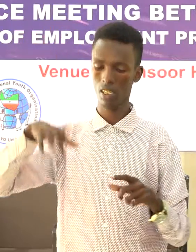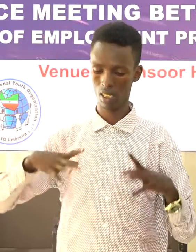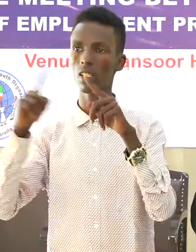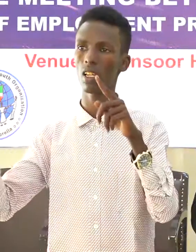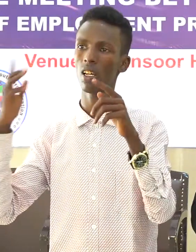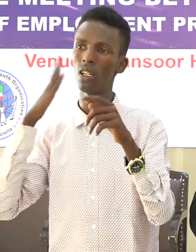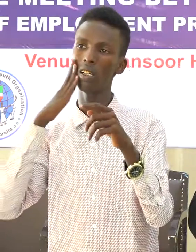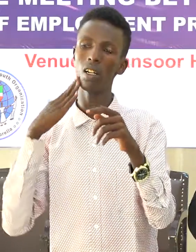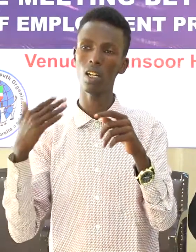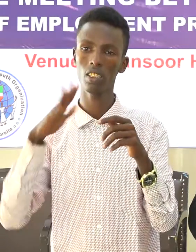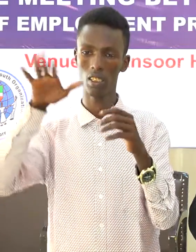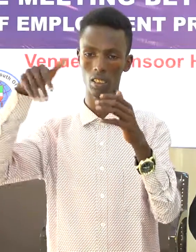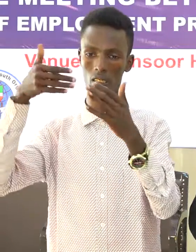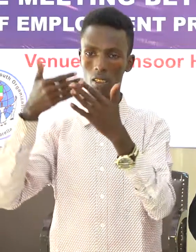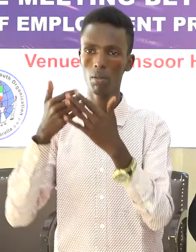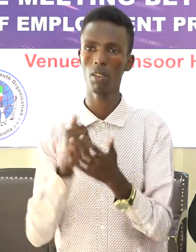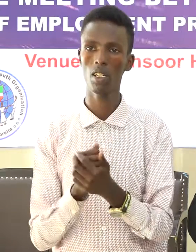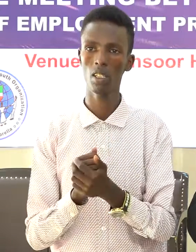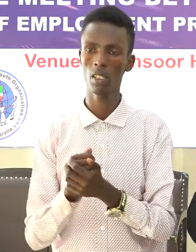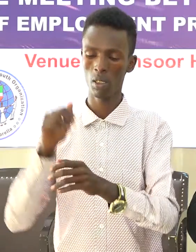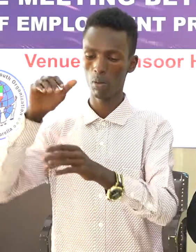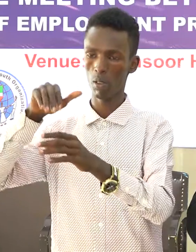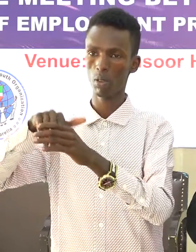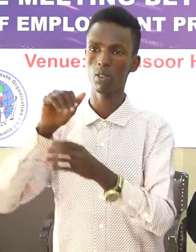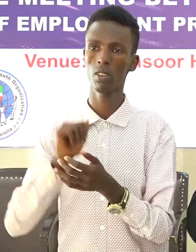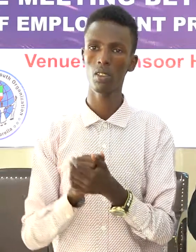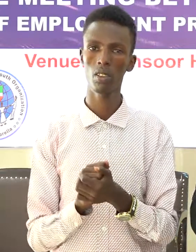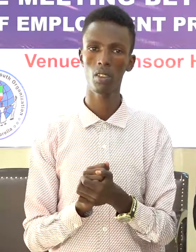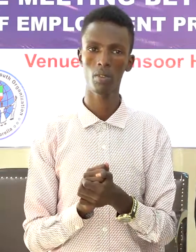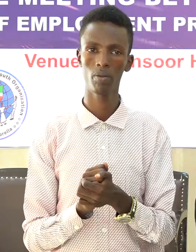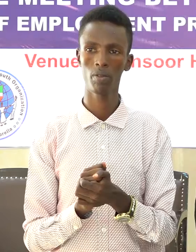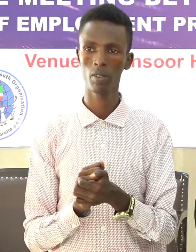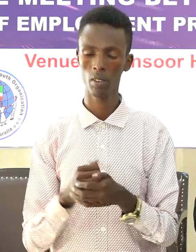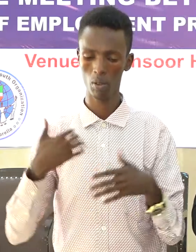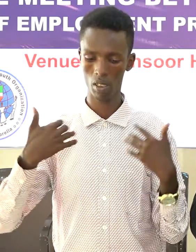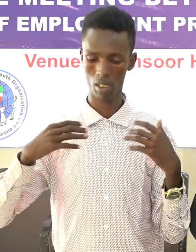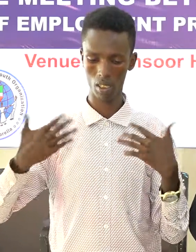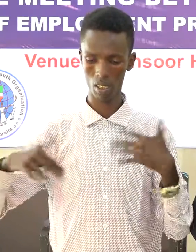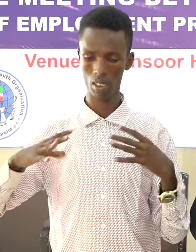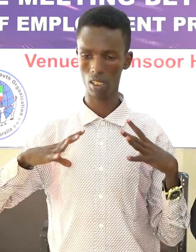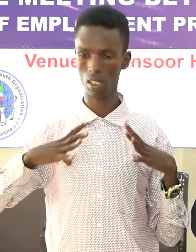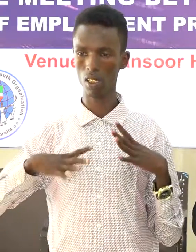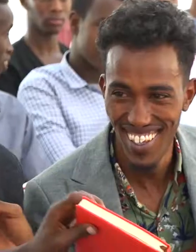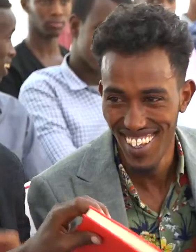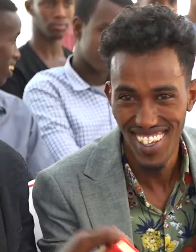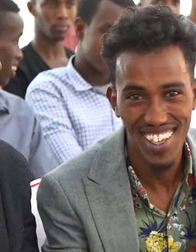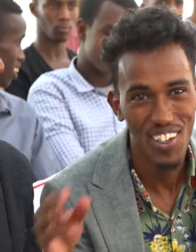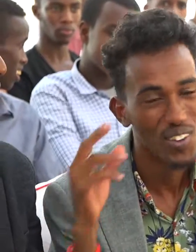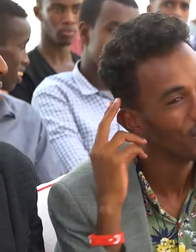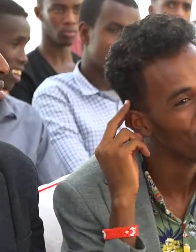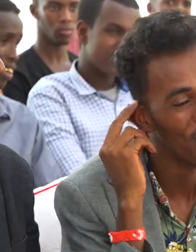hadlayno hay'adda shaqaalaha dawladda way nala shaqeeyaan runtii waa dad aad iyo aad u qiimo badan oo hibadoodana isticmaala